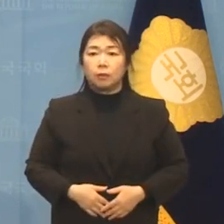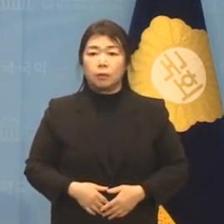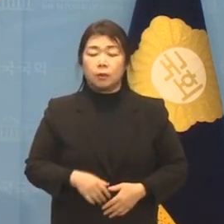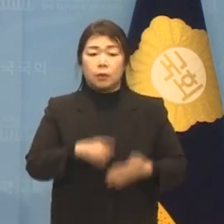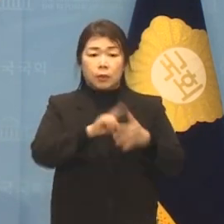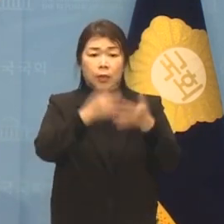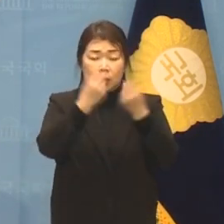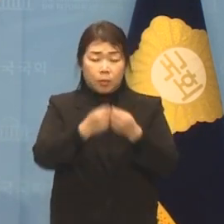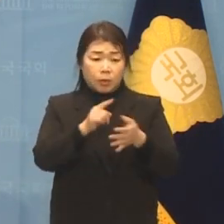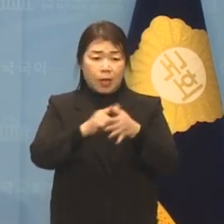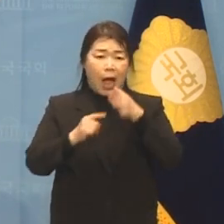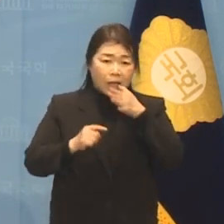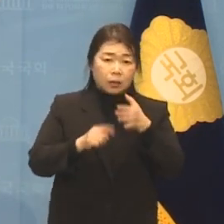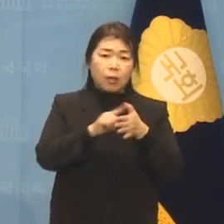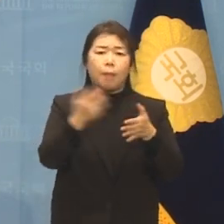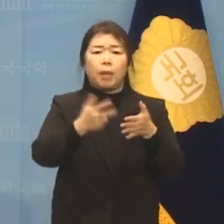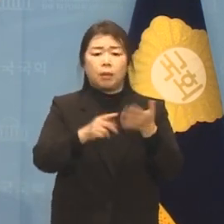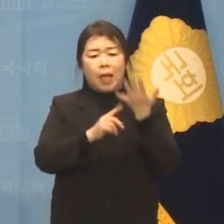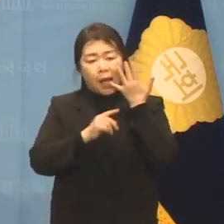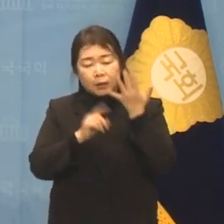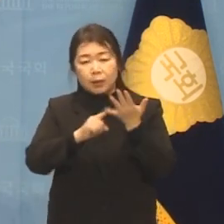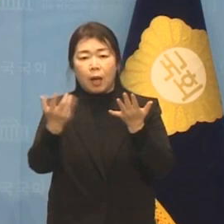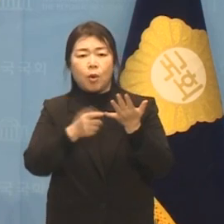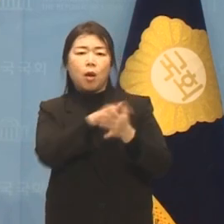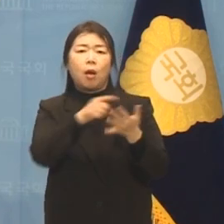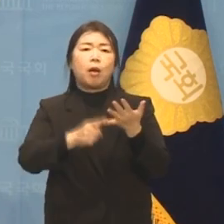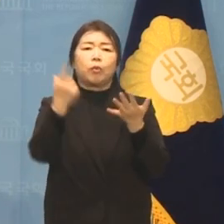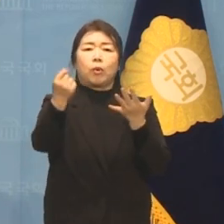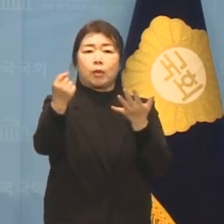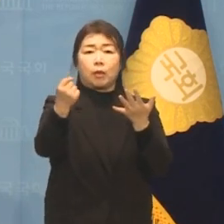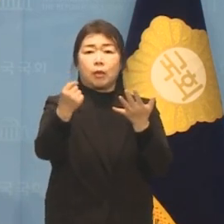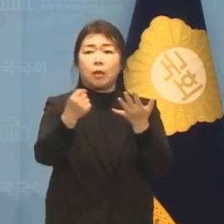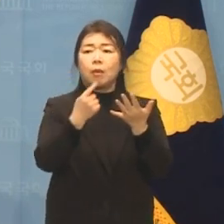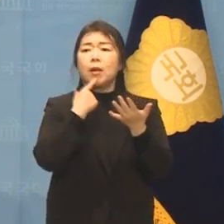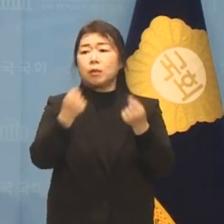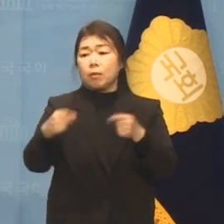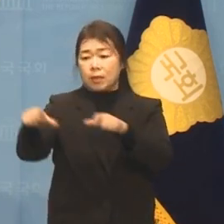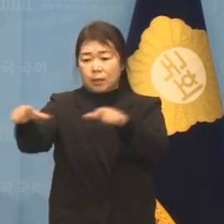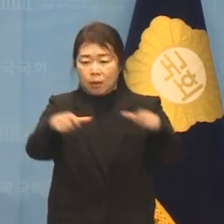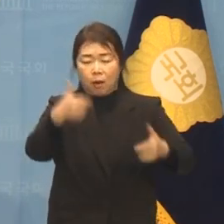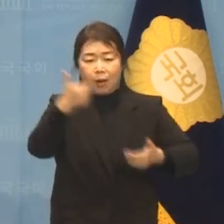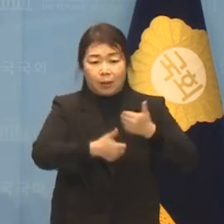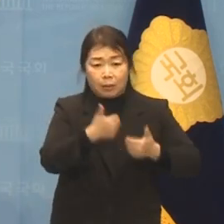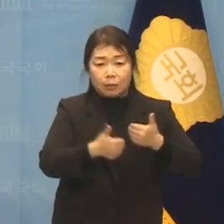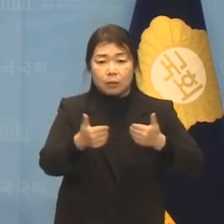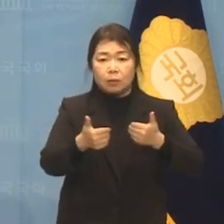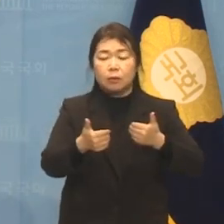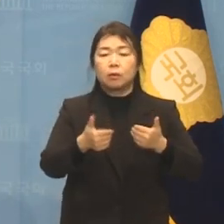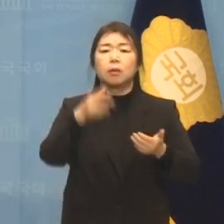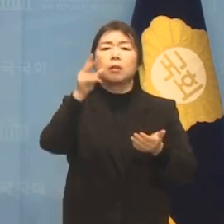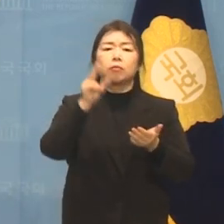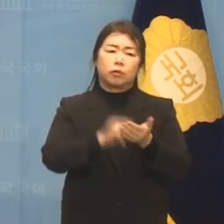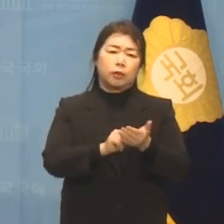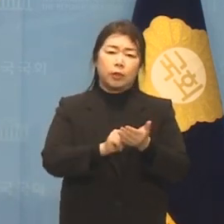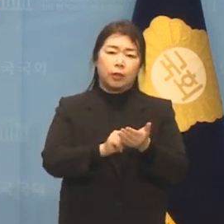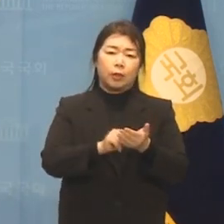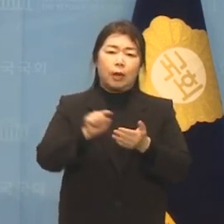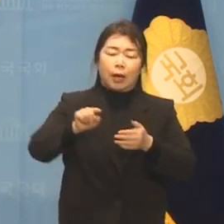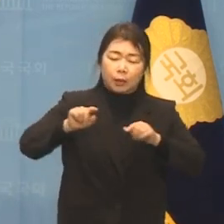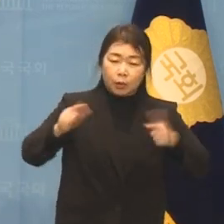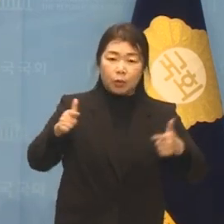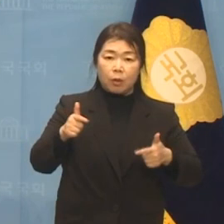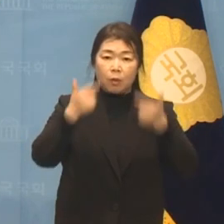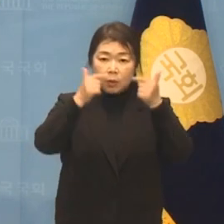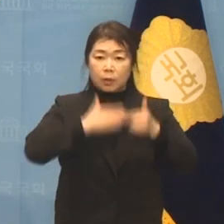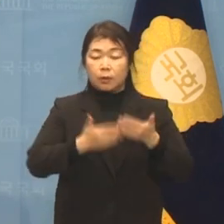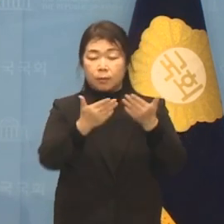아픔이나 새끼손가락의 아픔이나 마찬가지라는 지역 갈등의 사안은 더더욱 아니라는 사실을